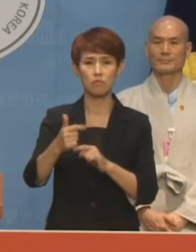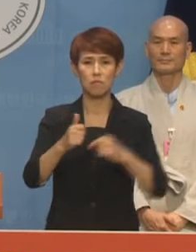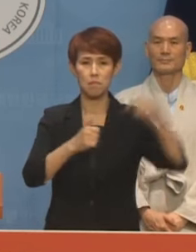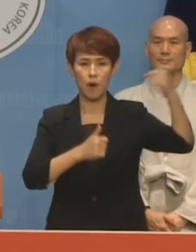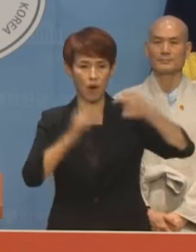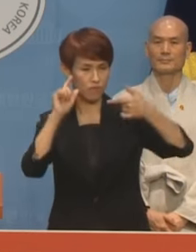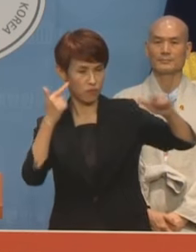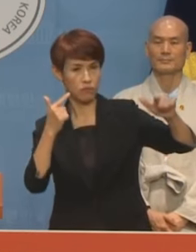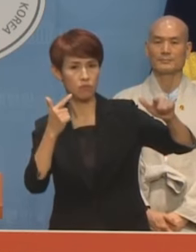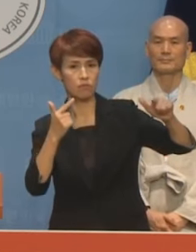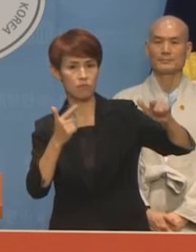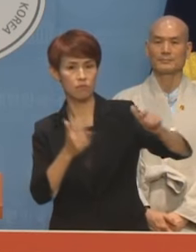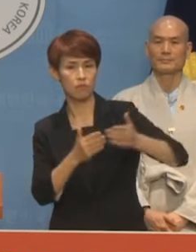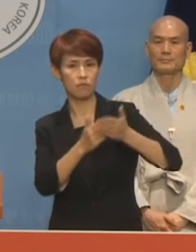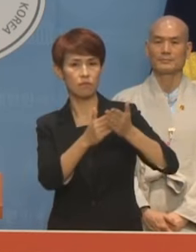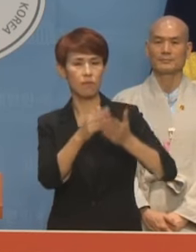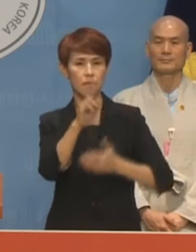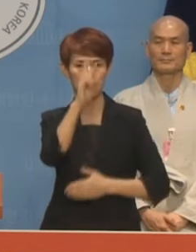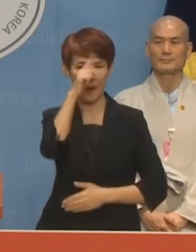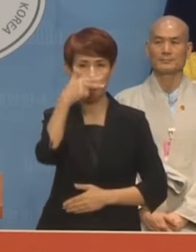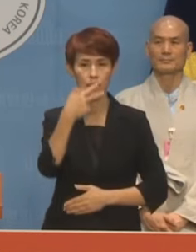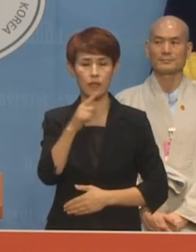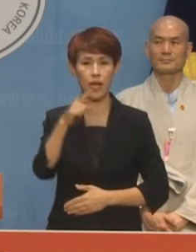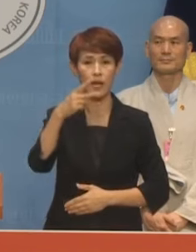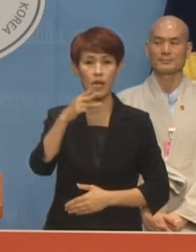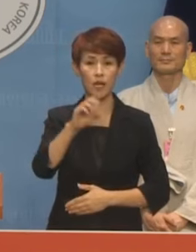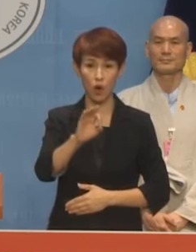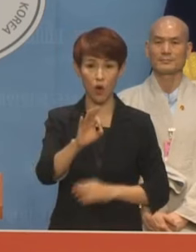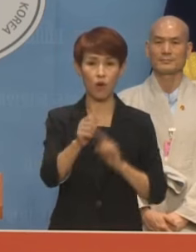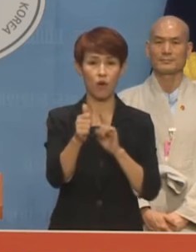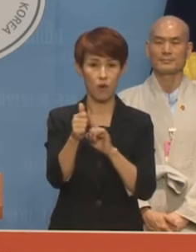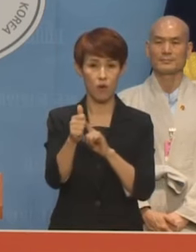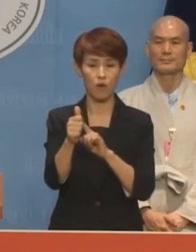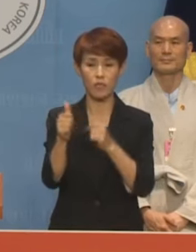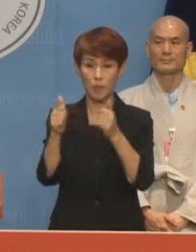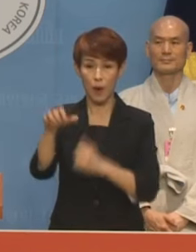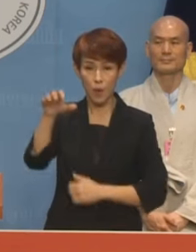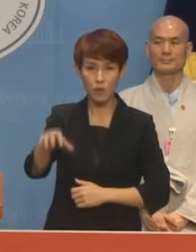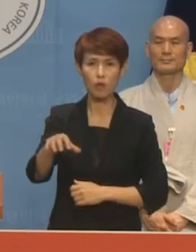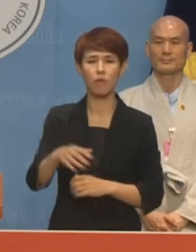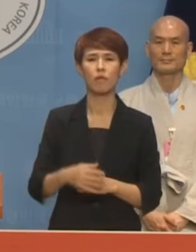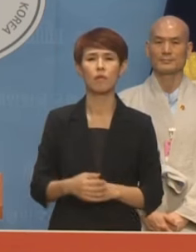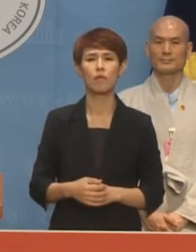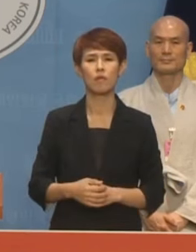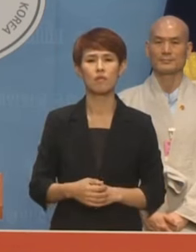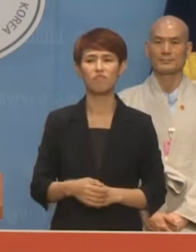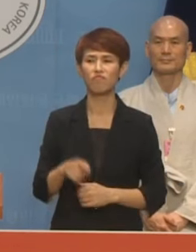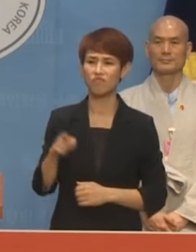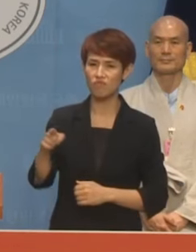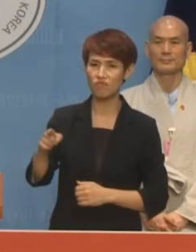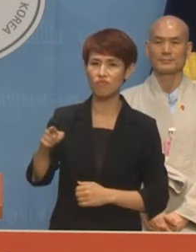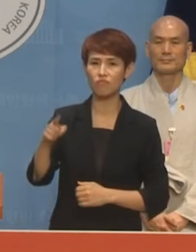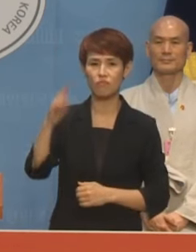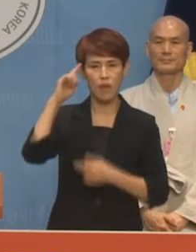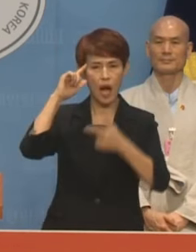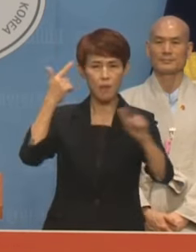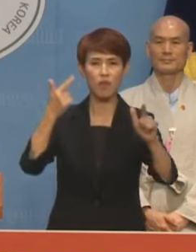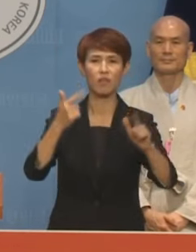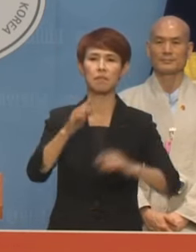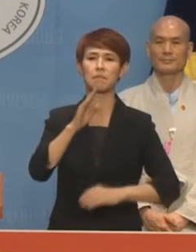다루는 박정훈 대령 재판장에서 이첩 보류 지시를 어긴 항명이 맞다며 진술하고